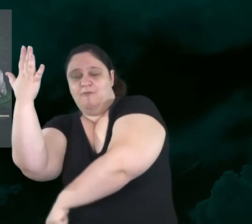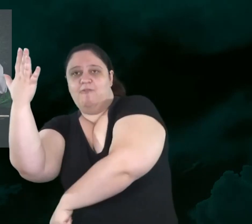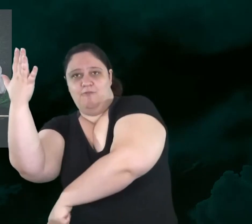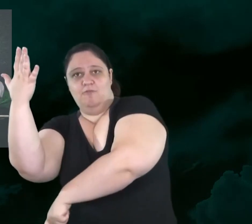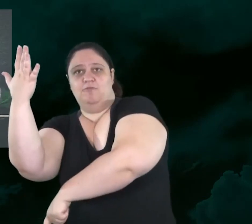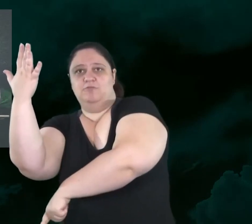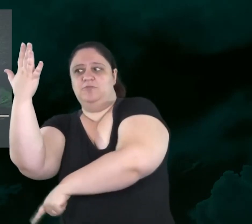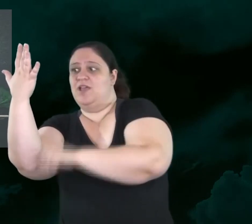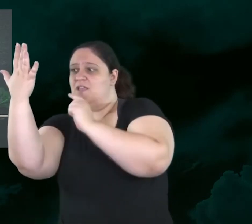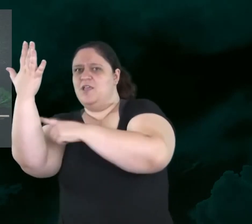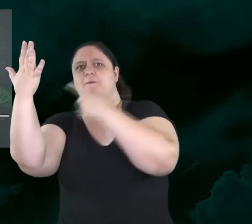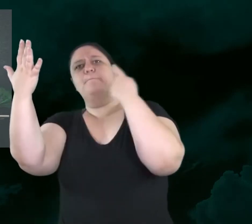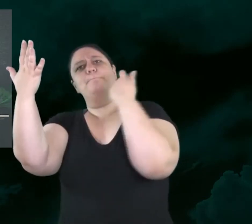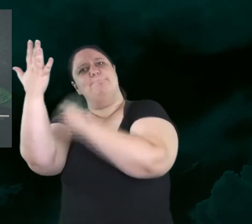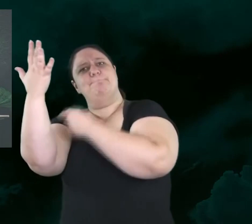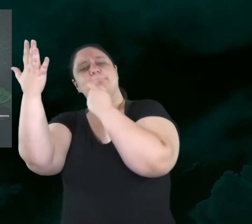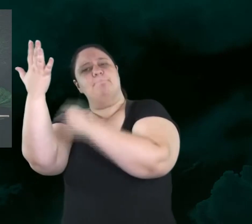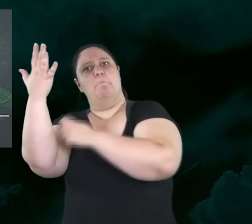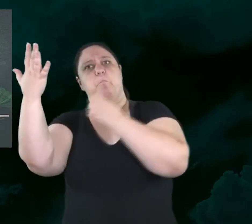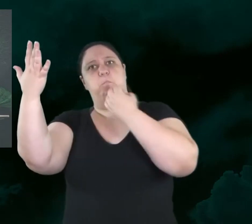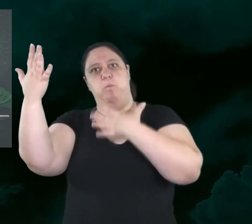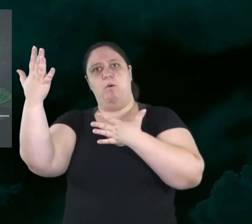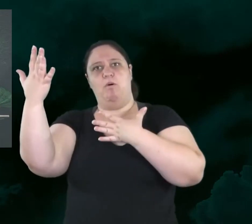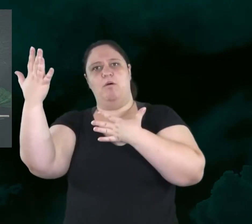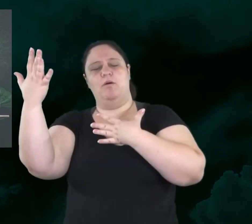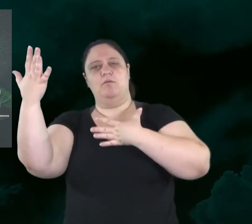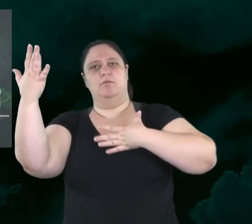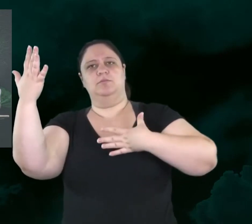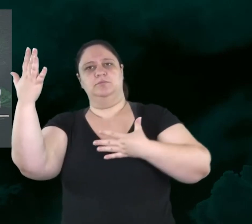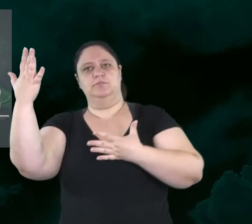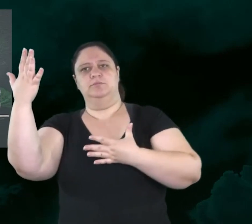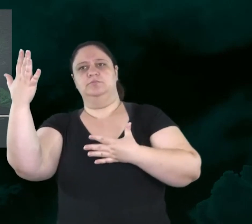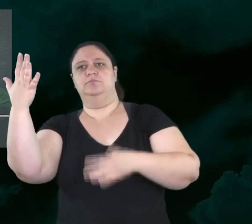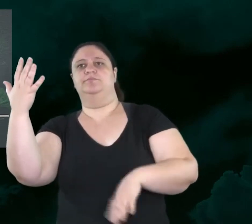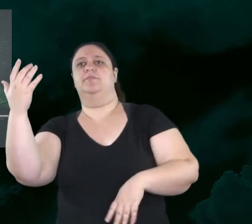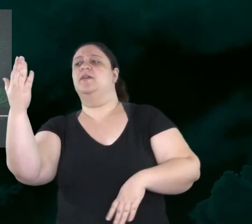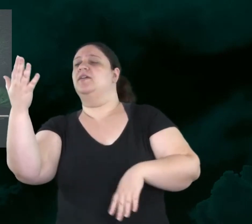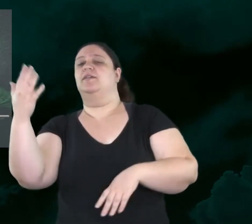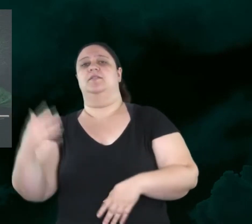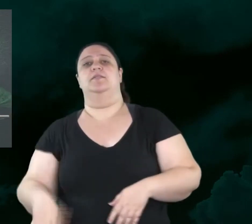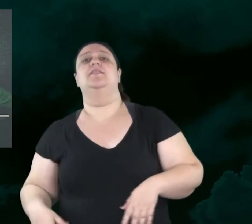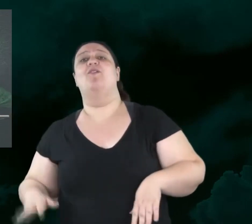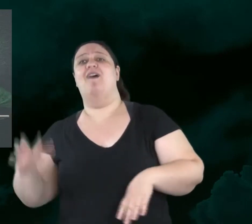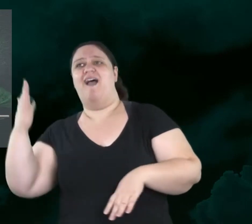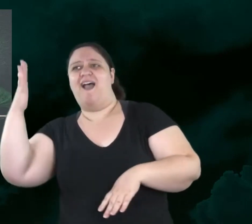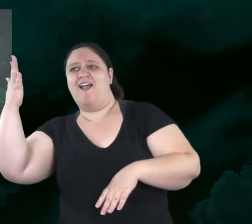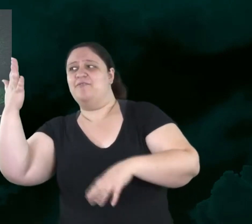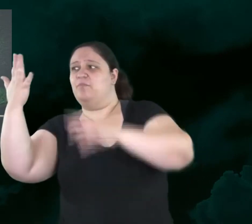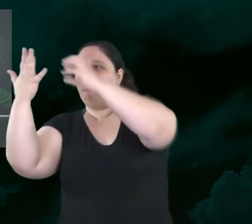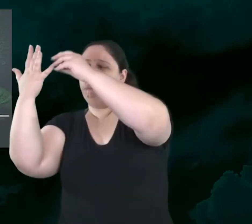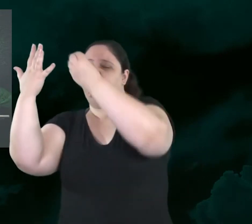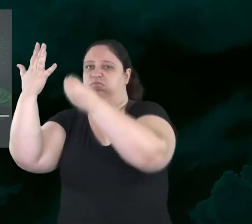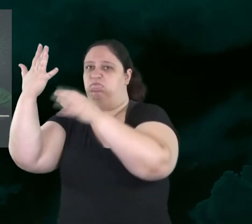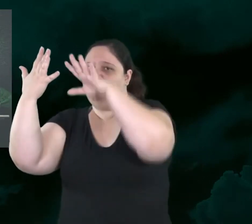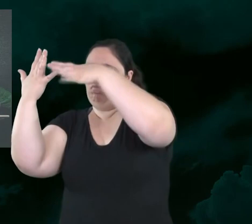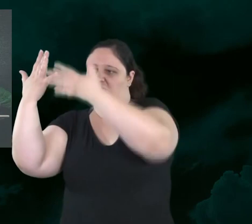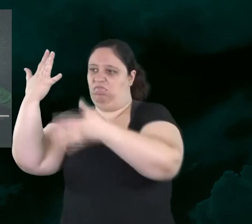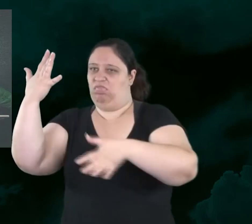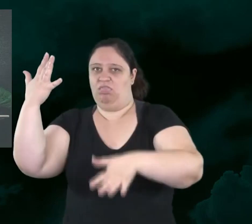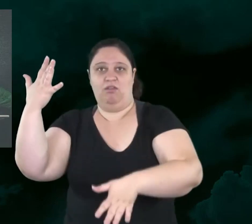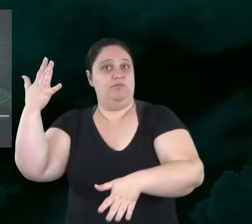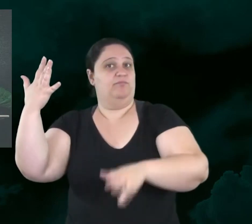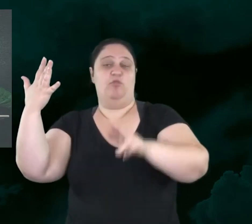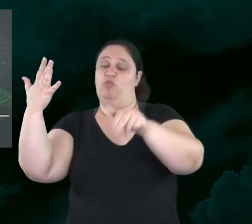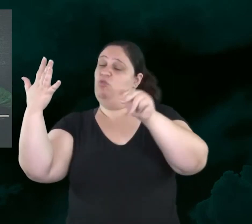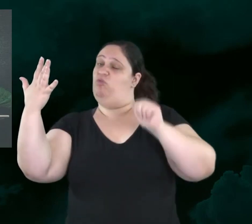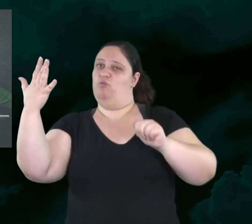mais resistentes do mundo. O carvalho não perde as suas folhas no inverno,